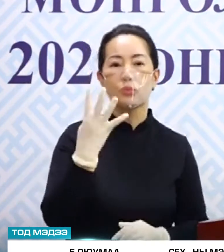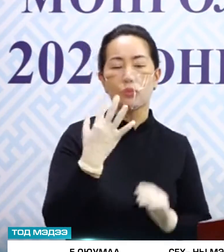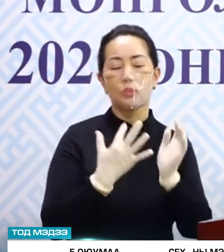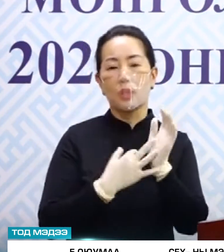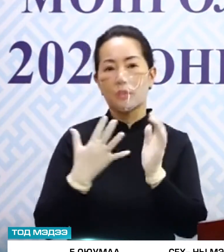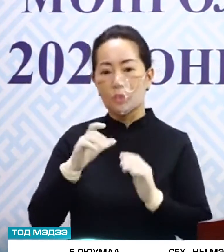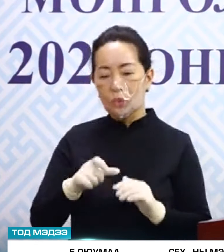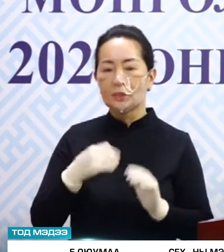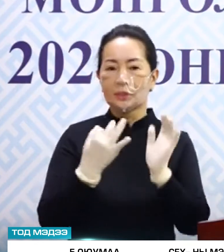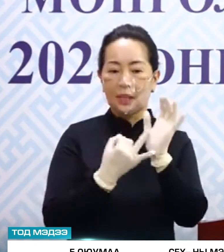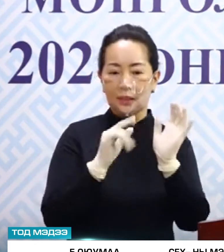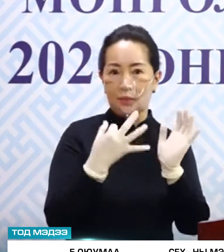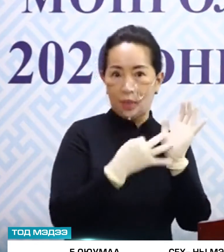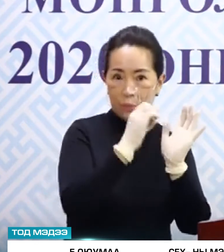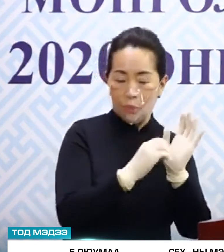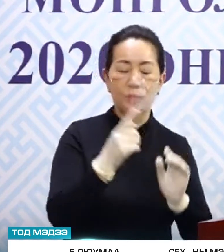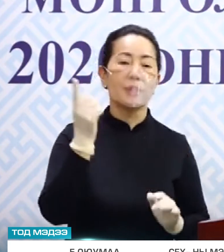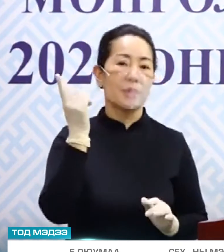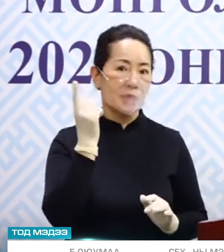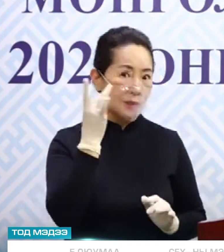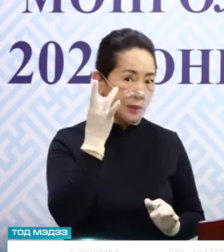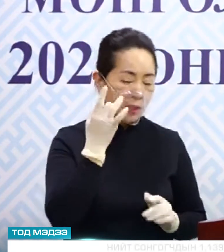75.8% нь эрэгтэй, за 151 буюу